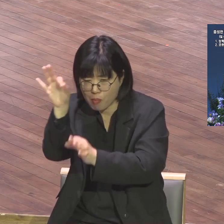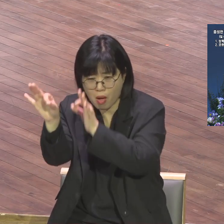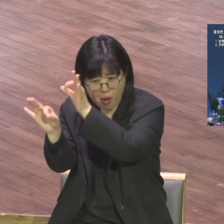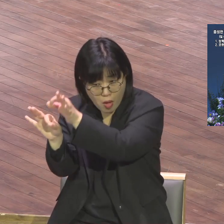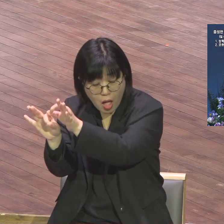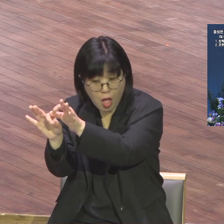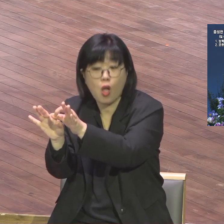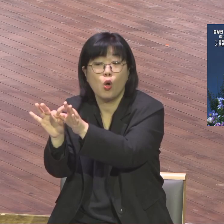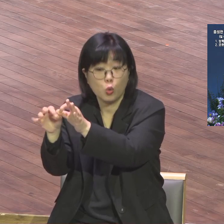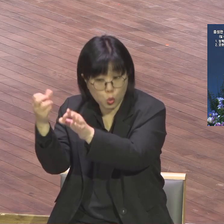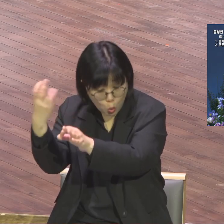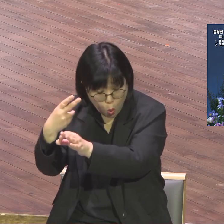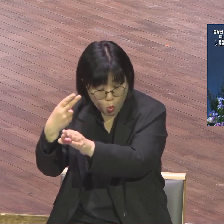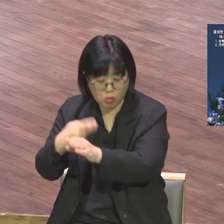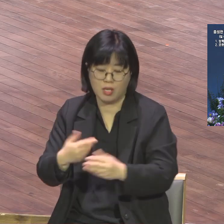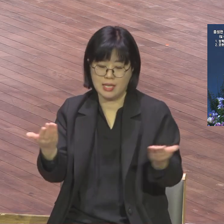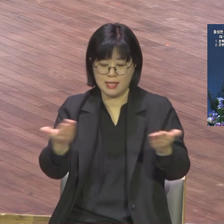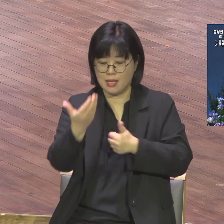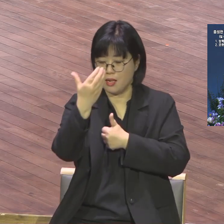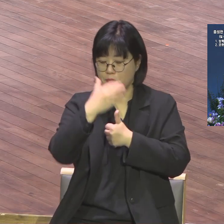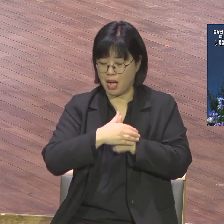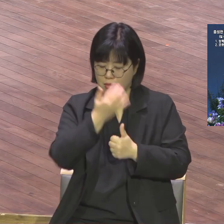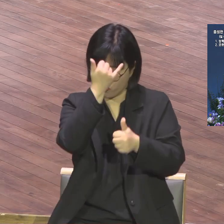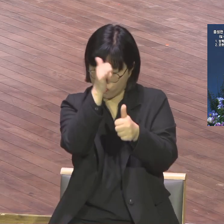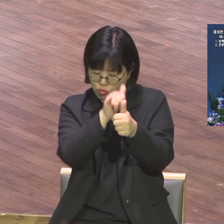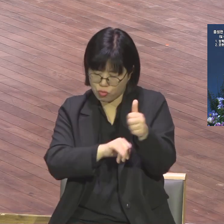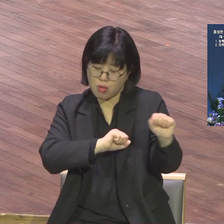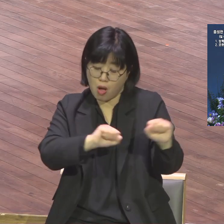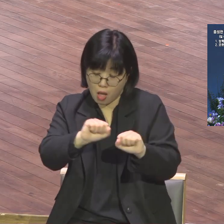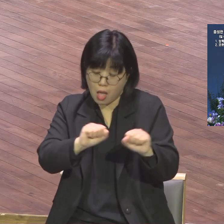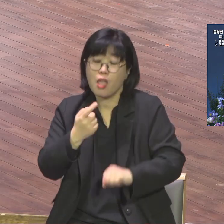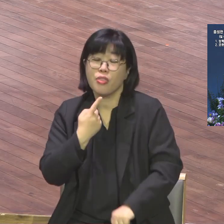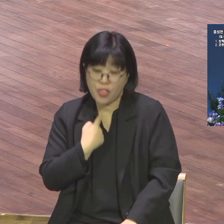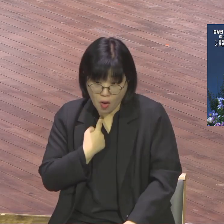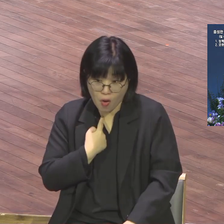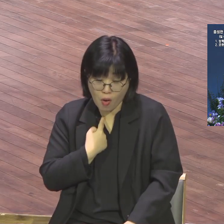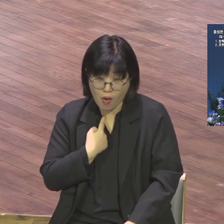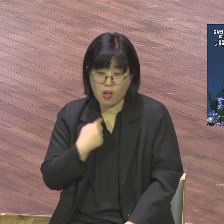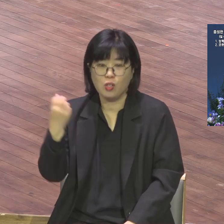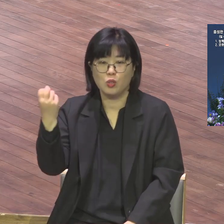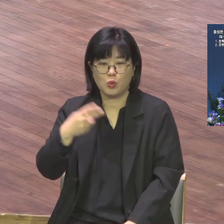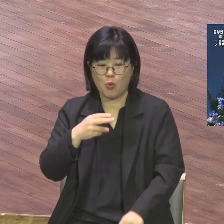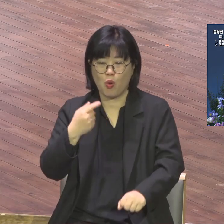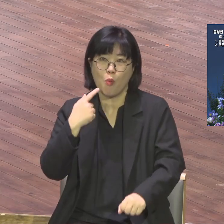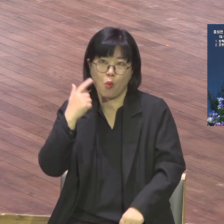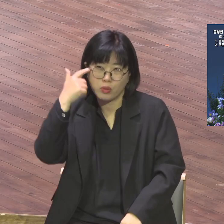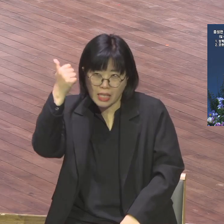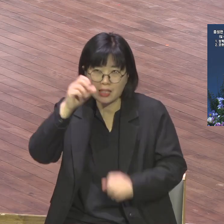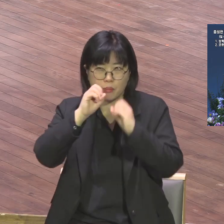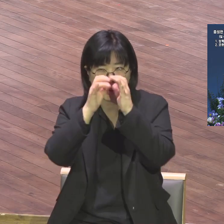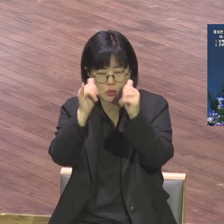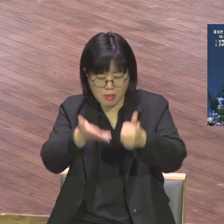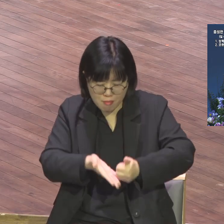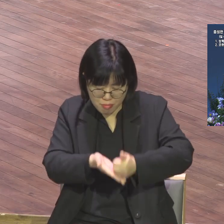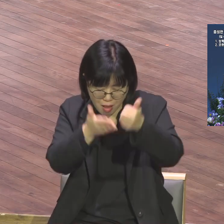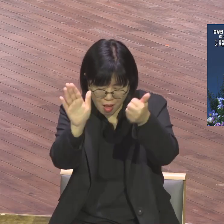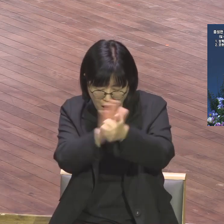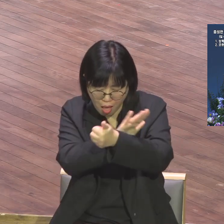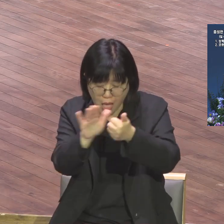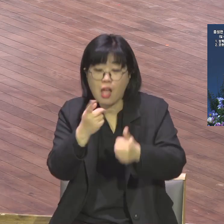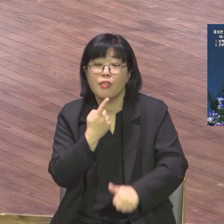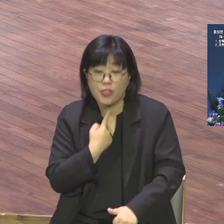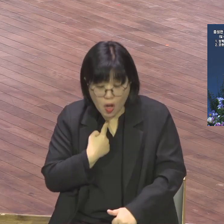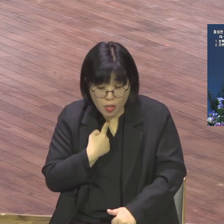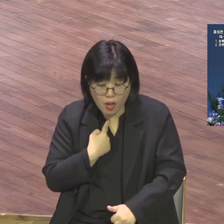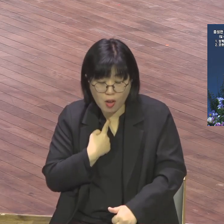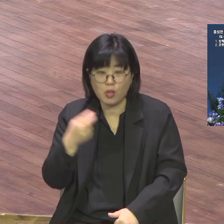헌신하는 모든 직분자들 그 기도와 물질 드리고 섬기는 모든 분들 교회가 237 선교를 위해서